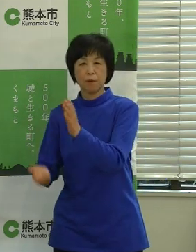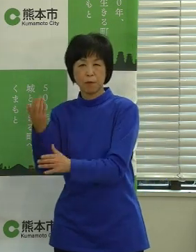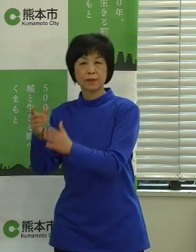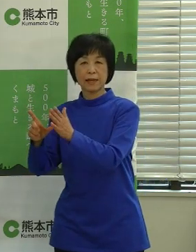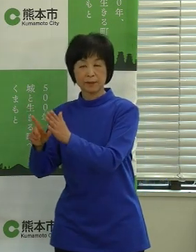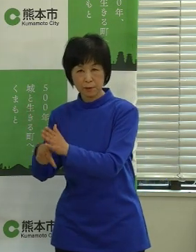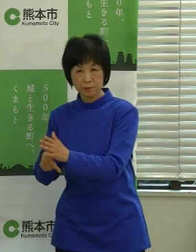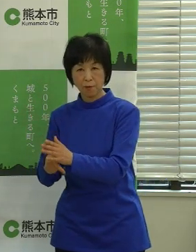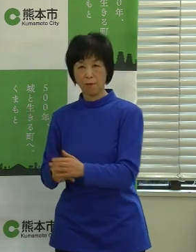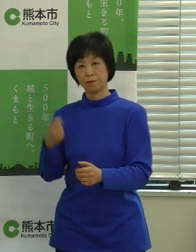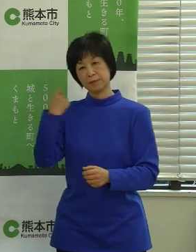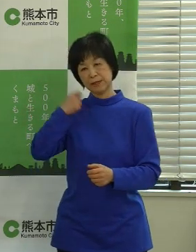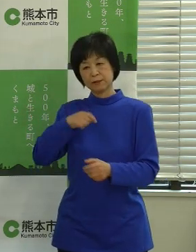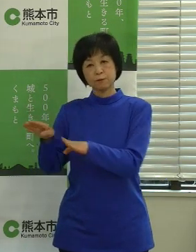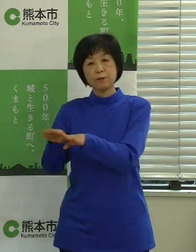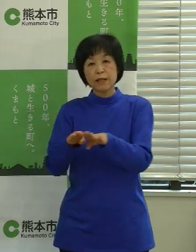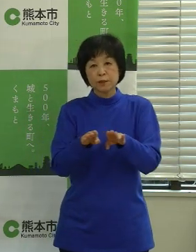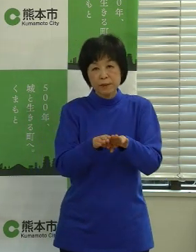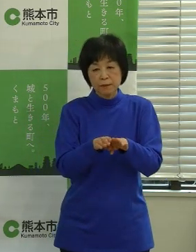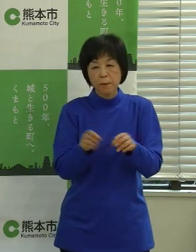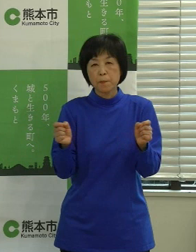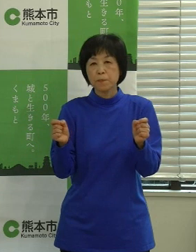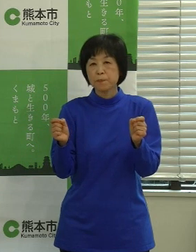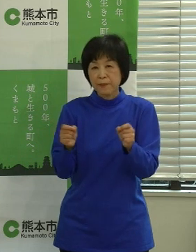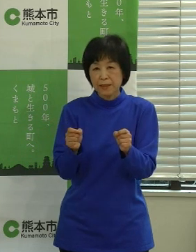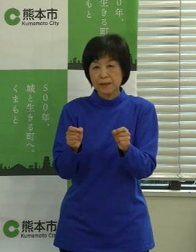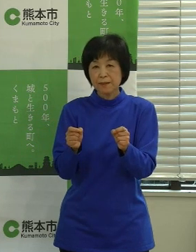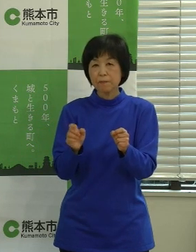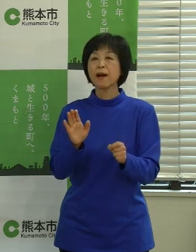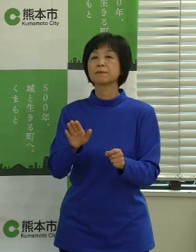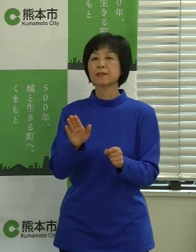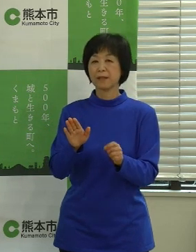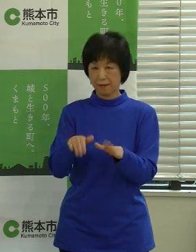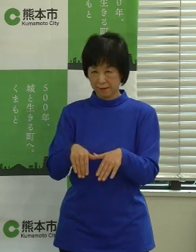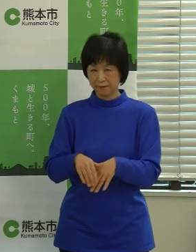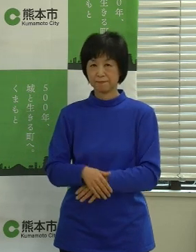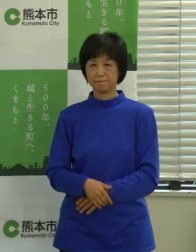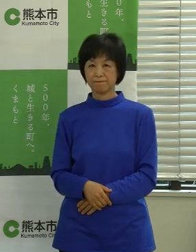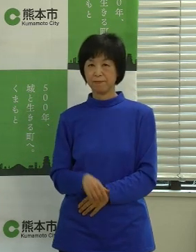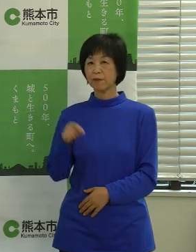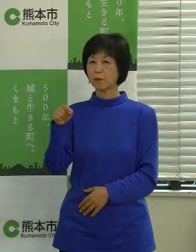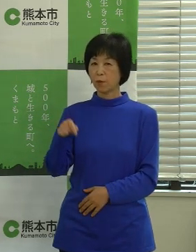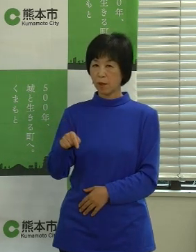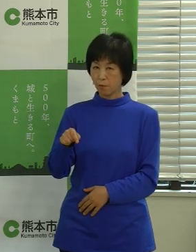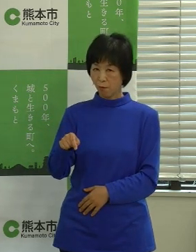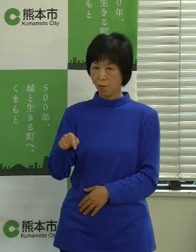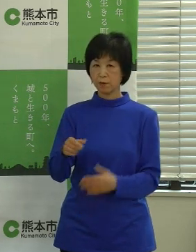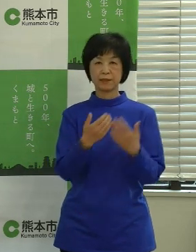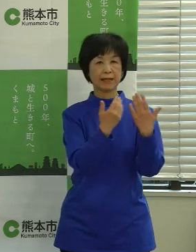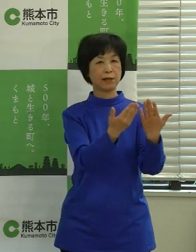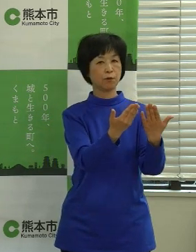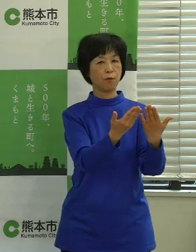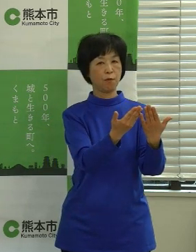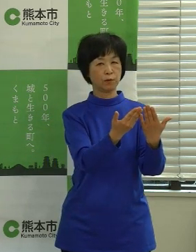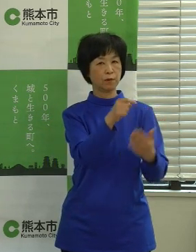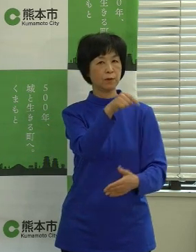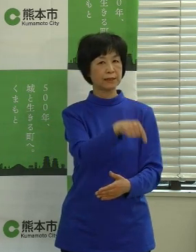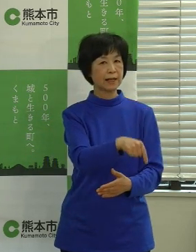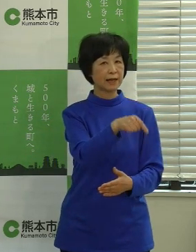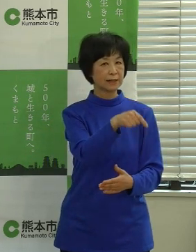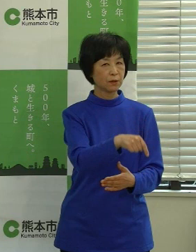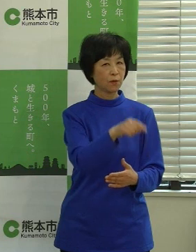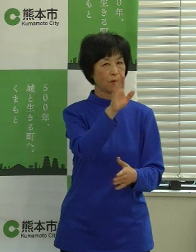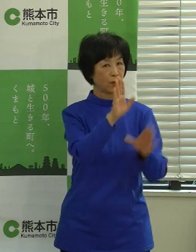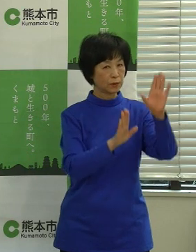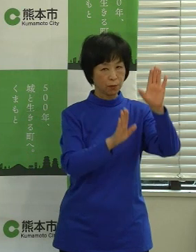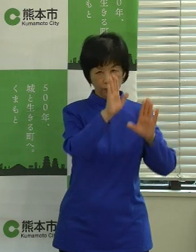が短縮をされたりということはございましたが、これもですね、やはり学校現場の状況を踏まえて